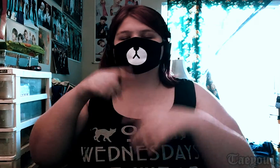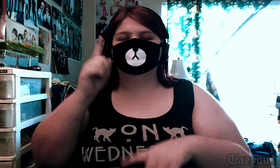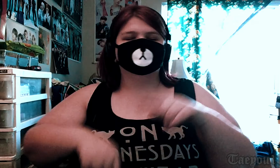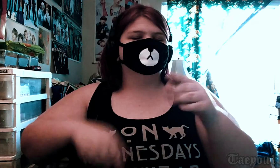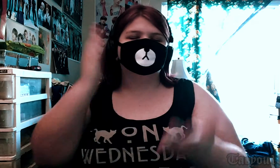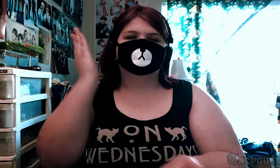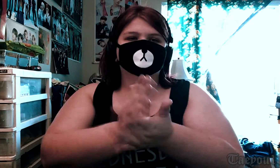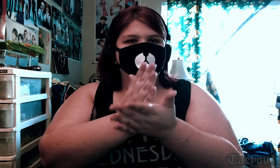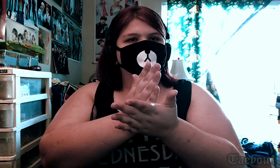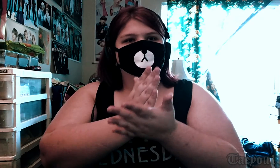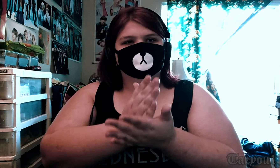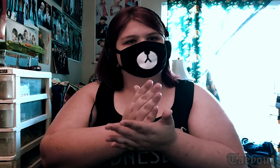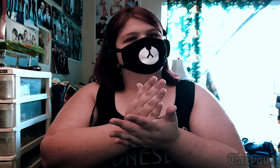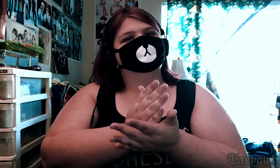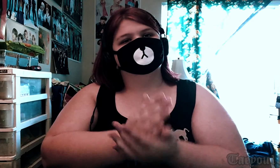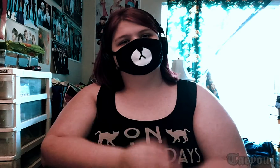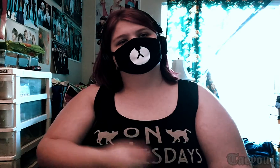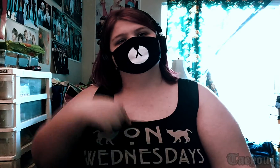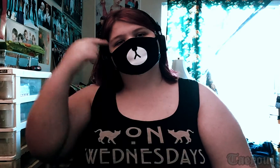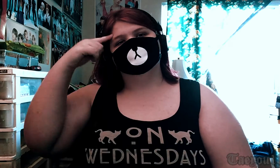눈물이 멈추질 않았어.